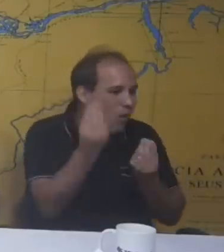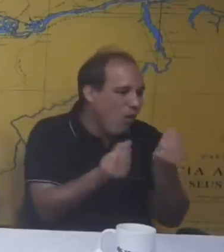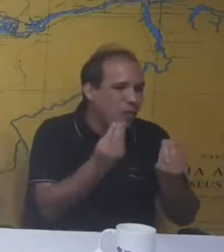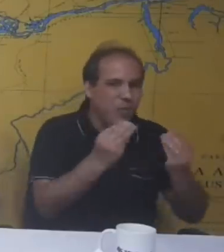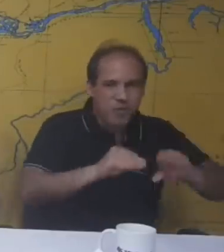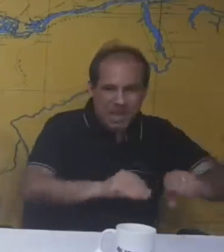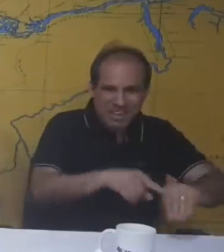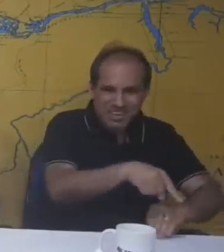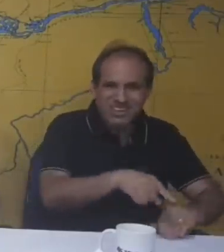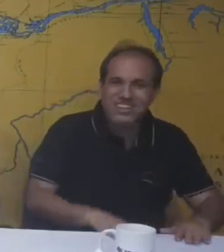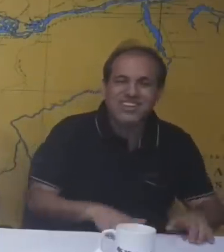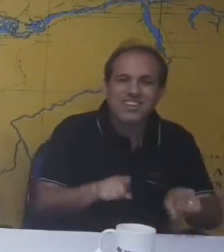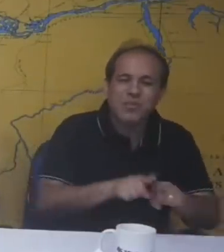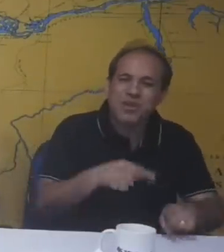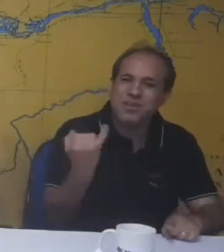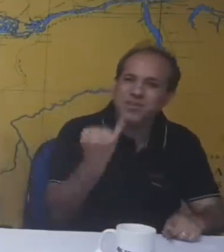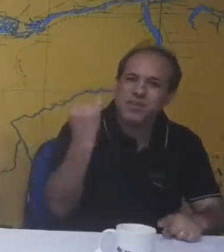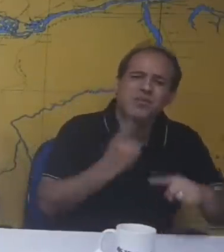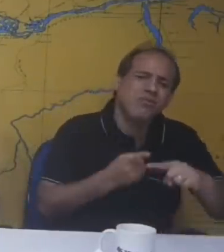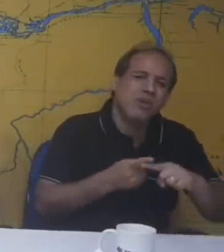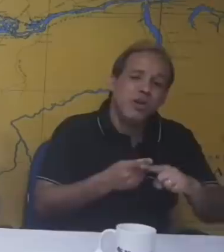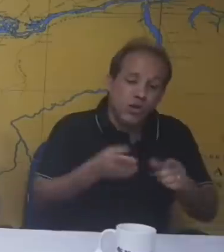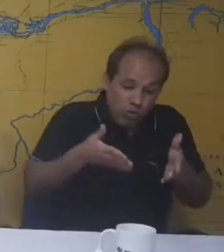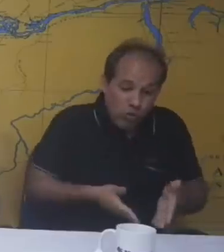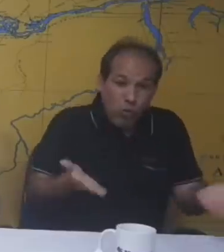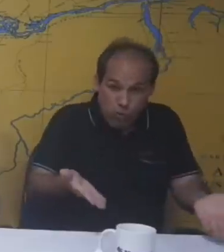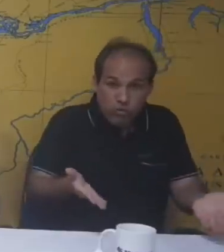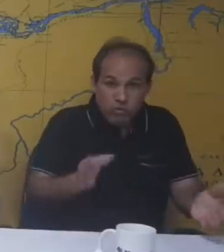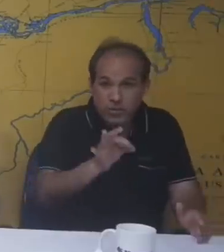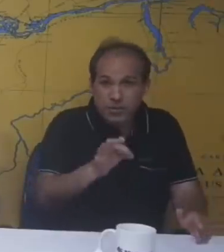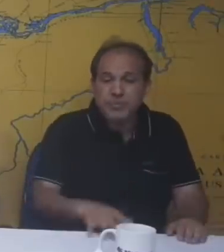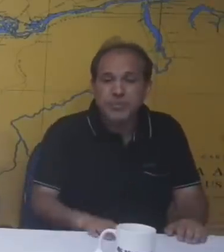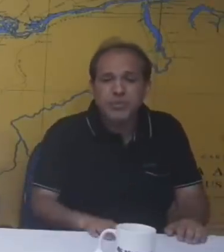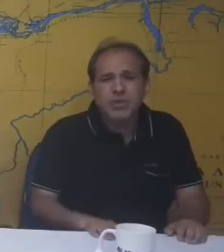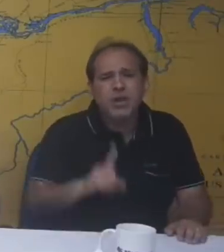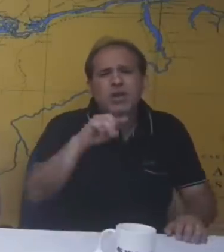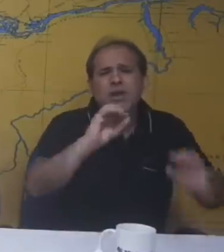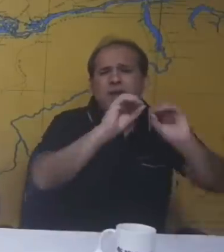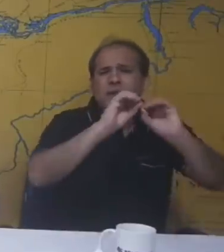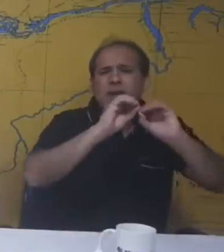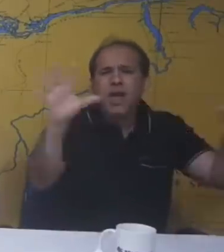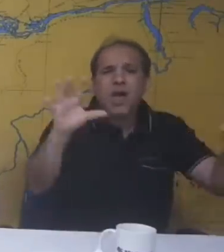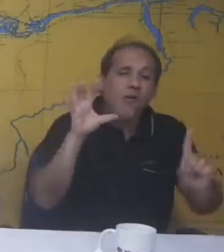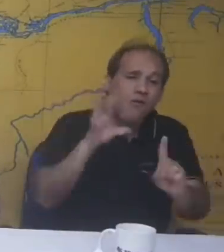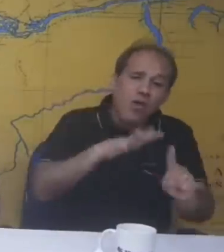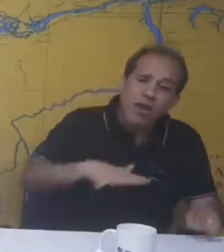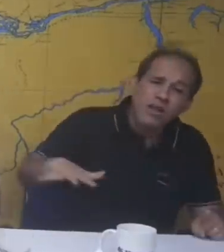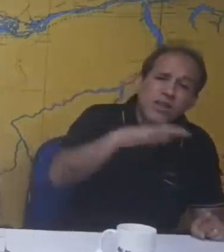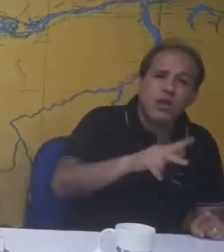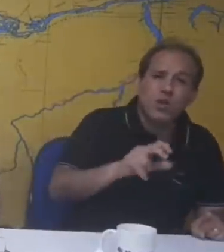importante porque nós acabamos de chegar e é muito claro o impacto da